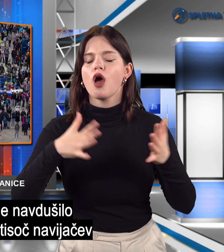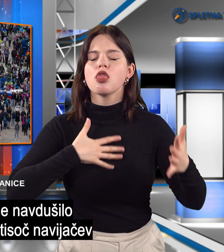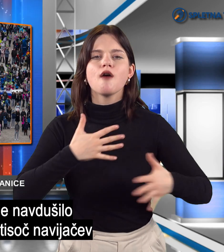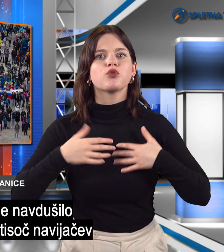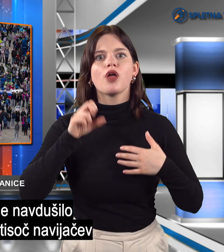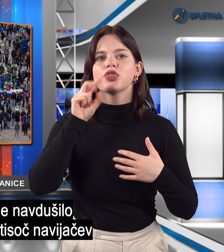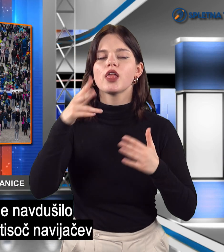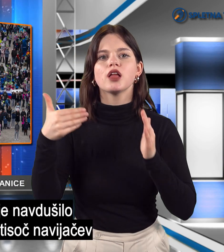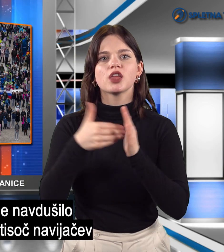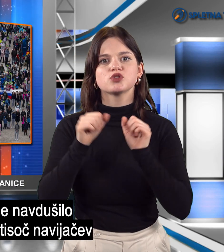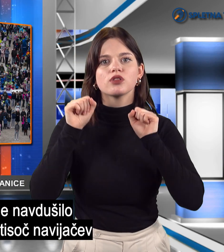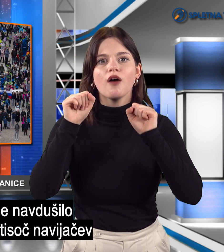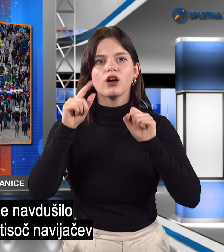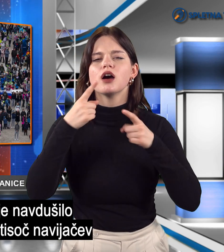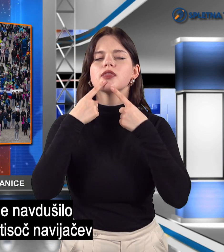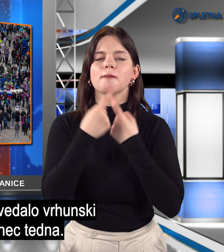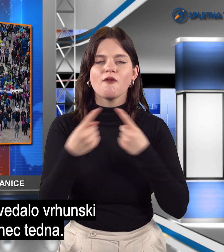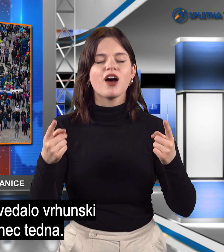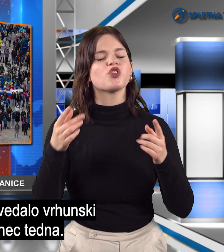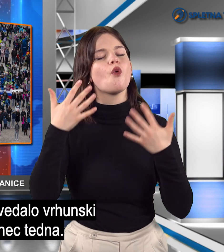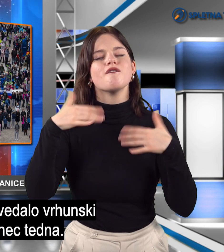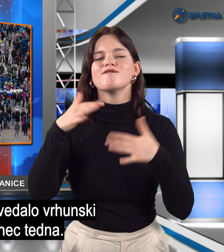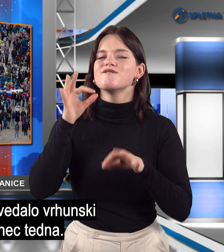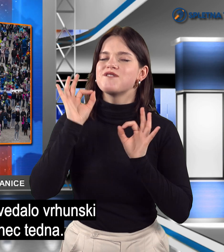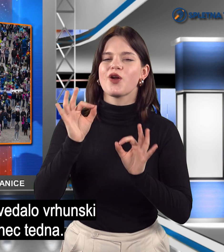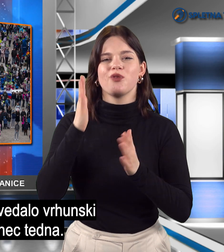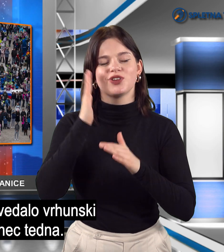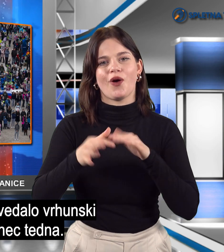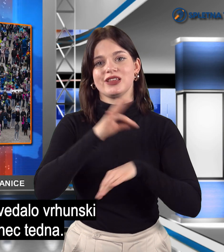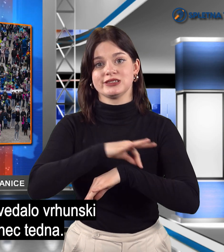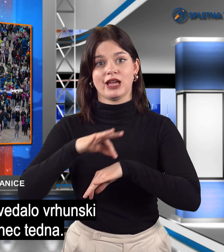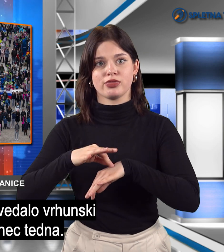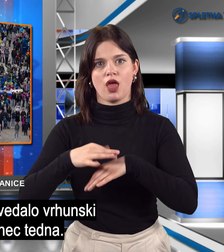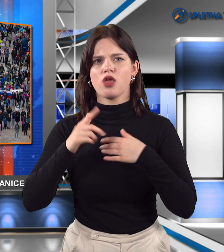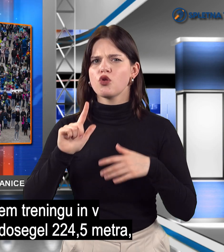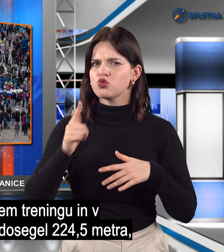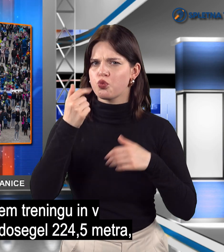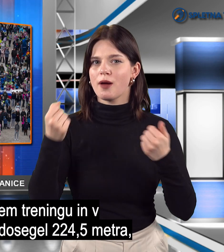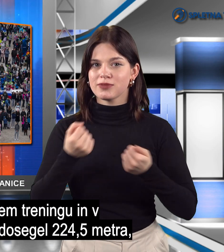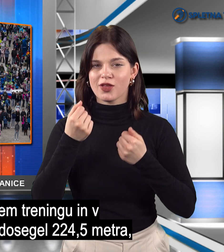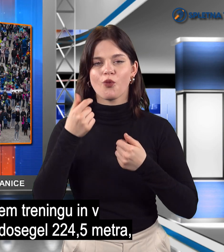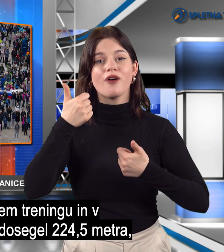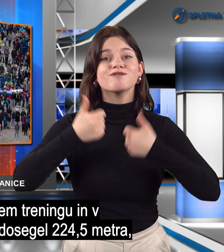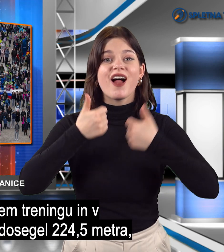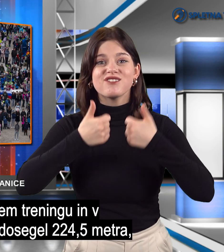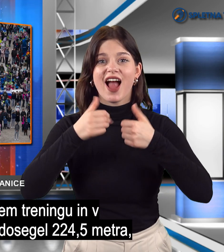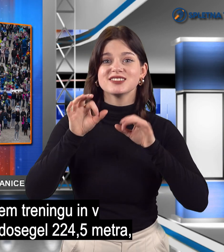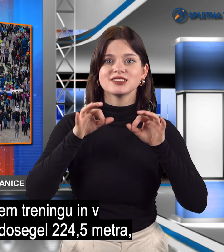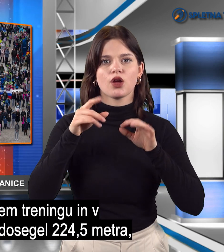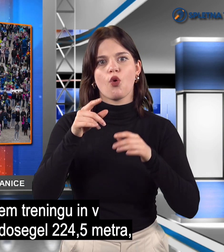246,5 metra, kar je navdušilo 13.000 navijačev in napovedalo vrhunski konec tedna. Na drugem treningu